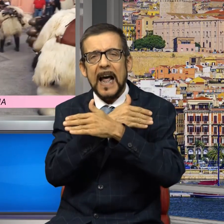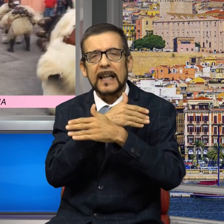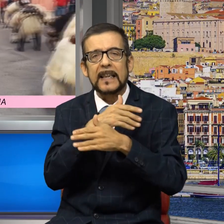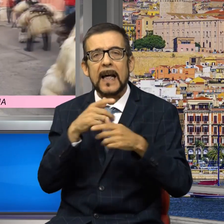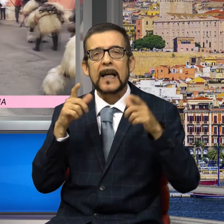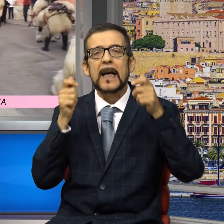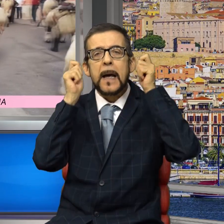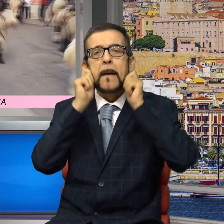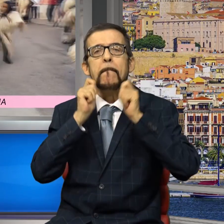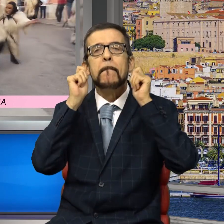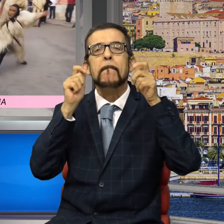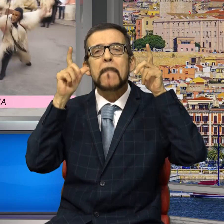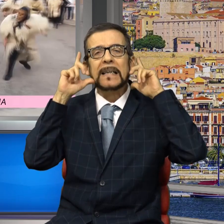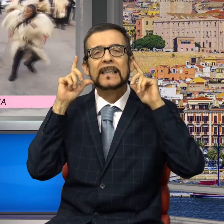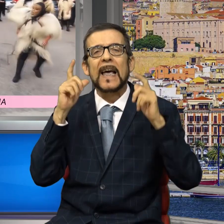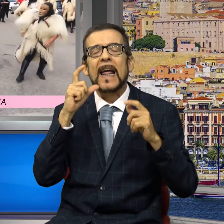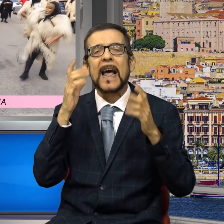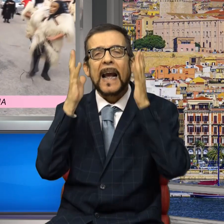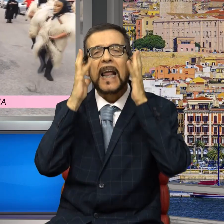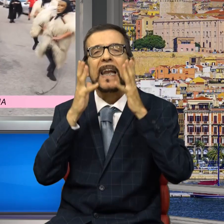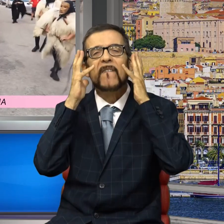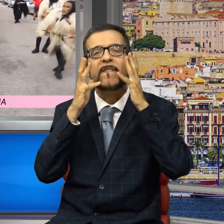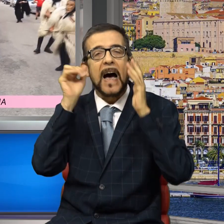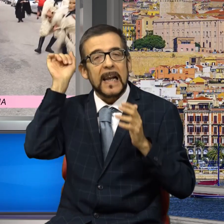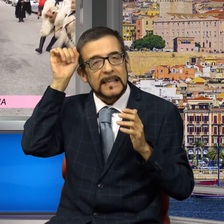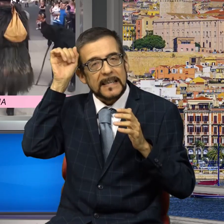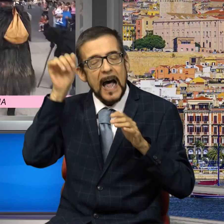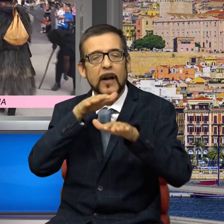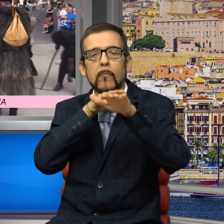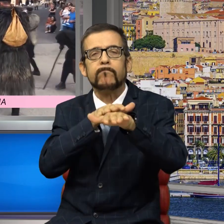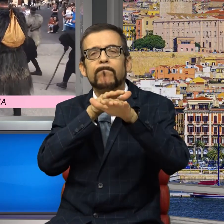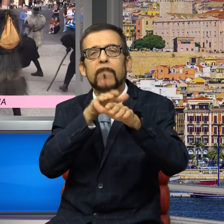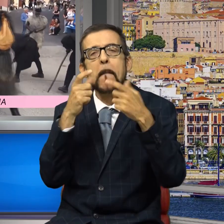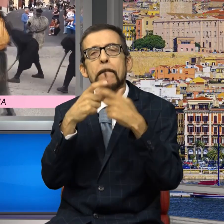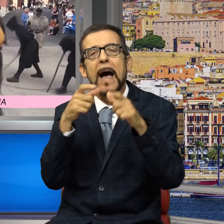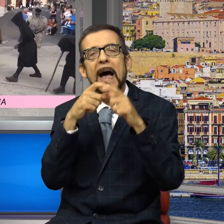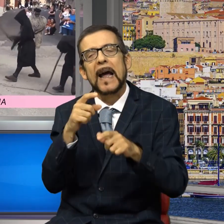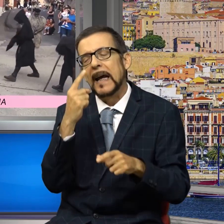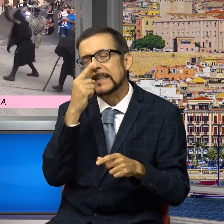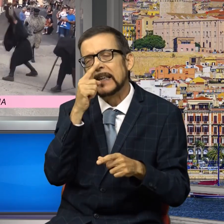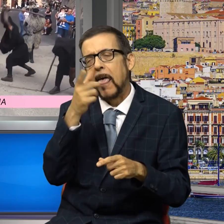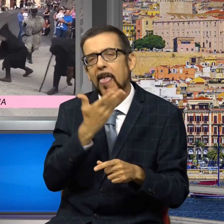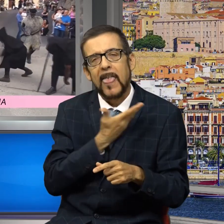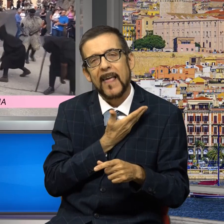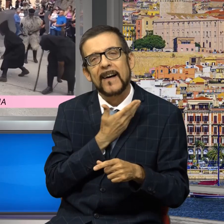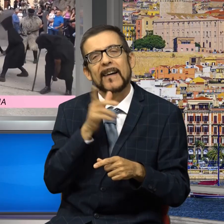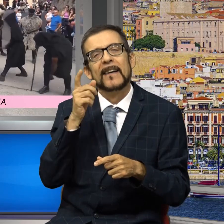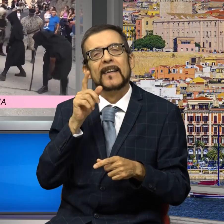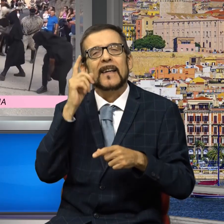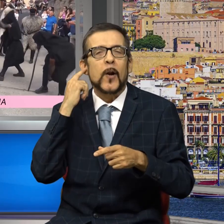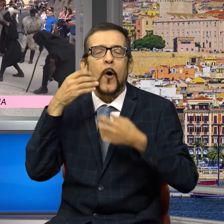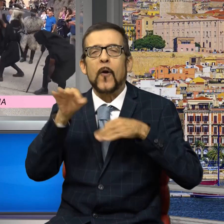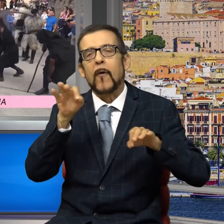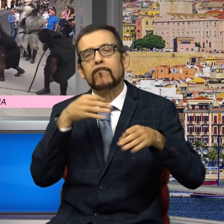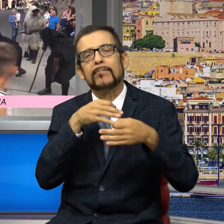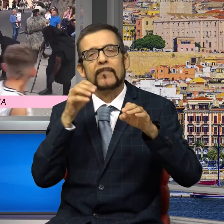del Carnevale Sardo. Hanno quindi sfilato per le strade del paese, producendo curiosità e stupore attraverso le loro cadenze, i